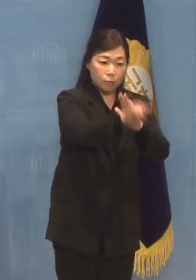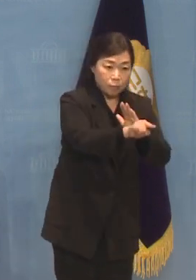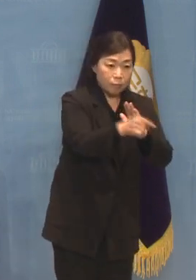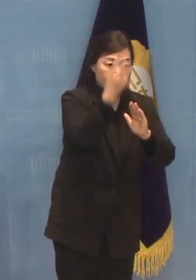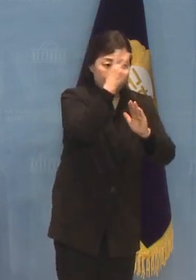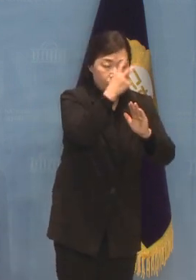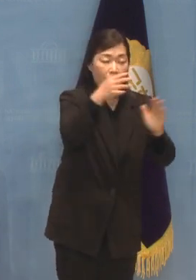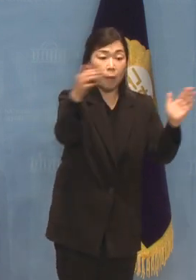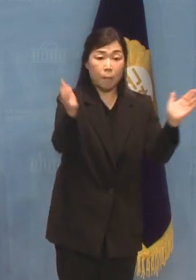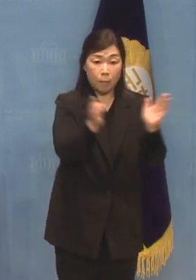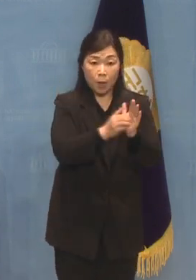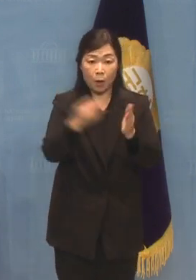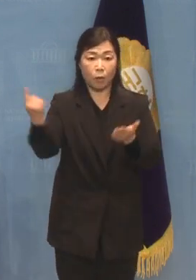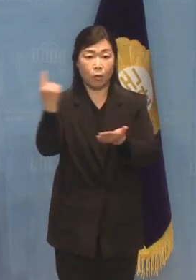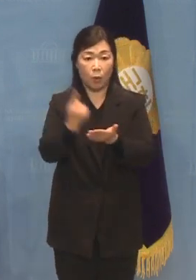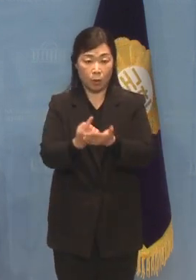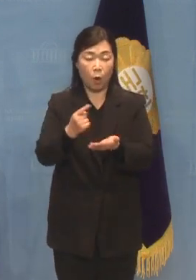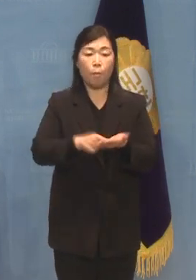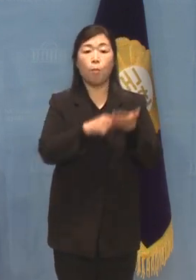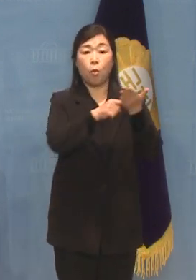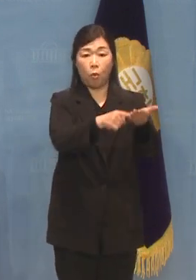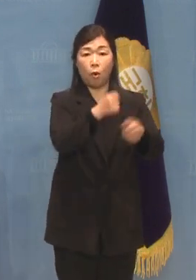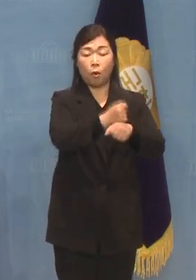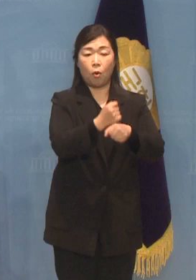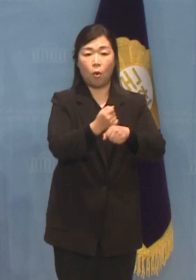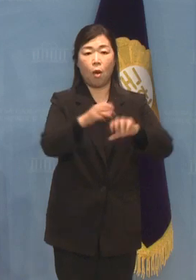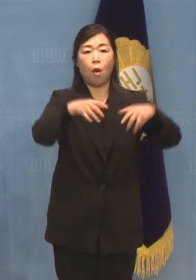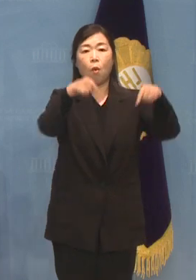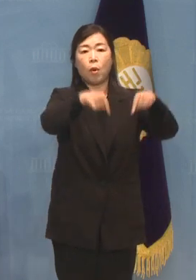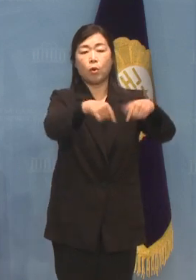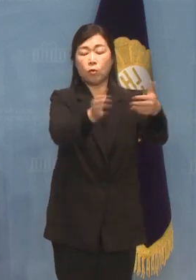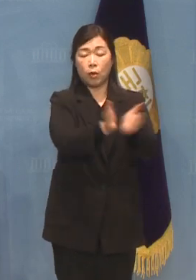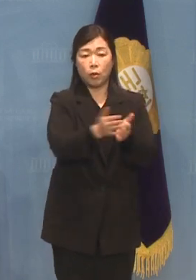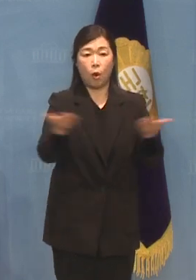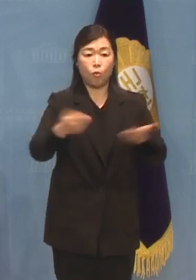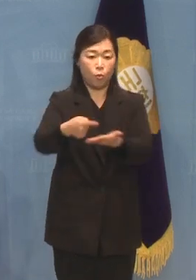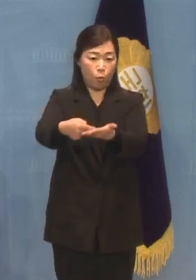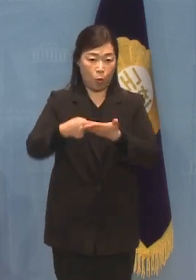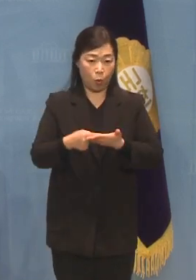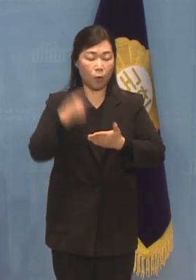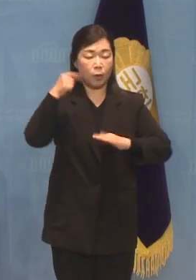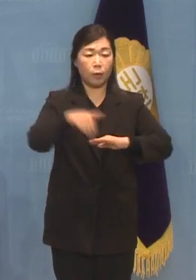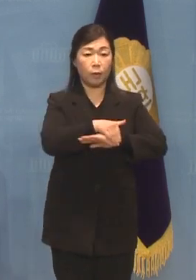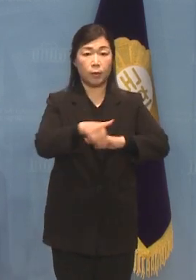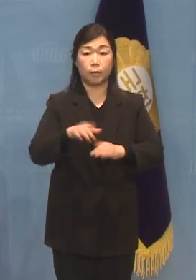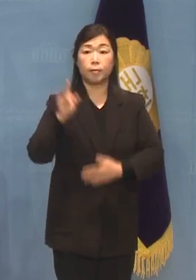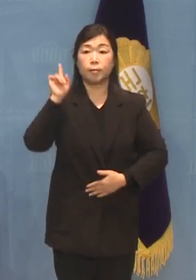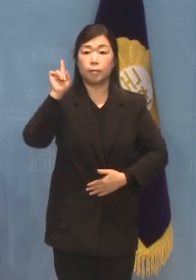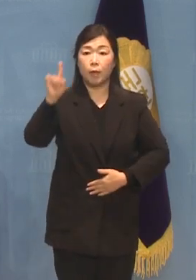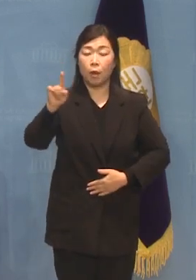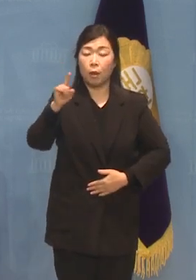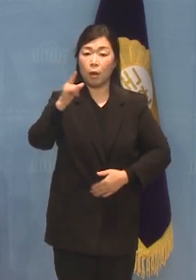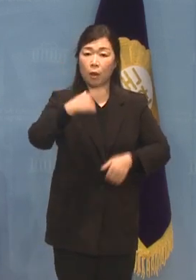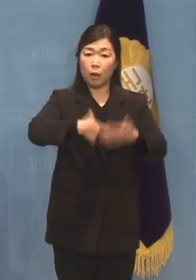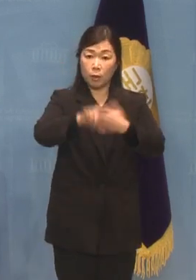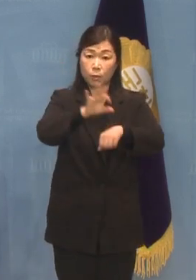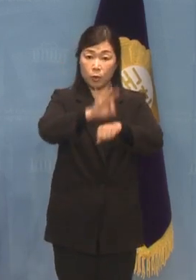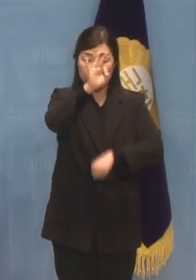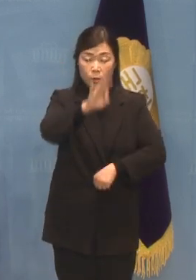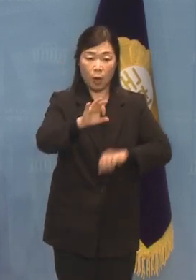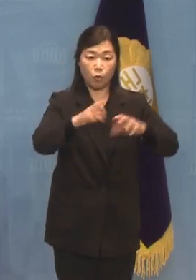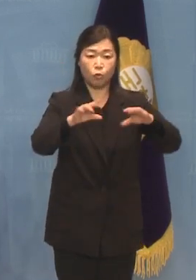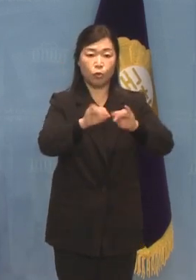받고 외교부 등으로부터 업무 보고를 받을 예정입니다. 내일 오전 10시에는